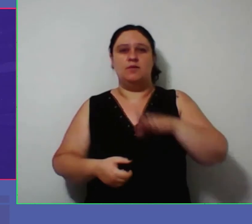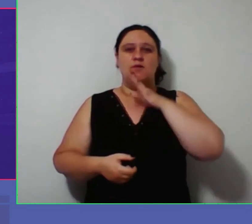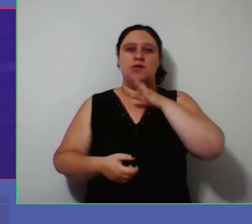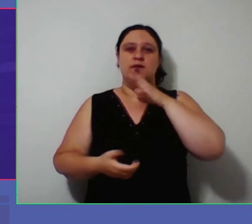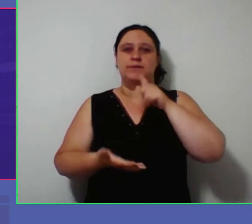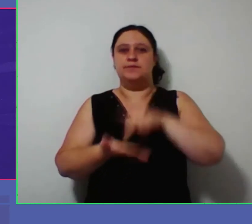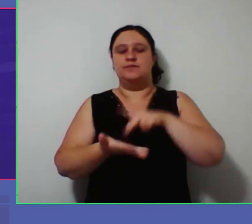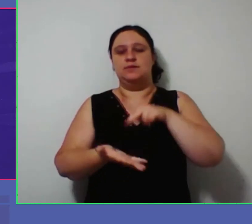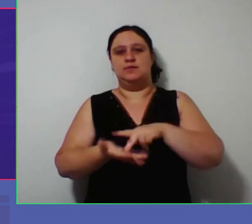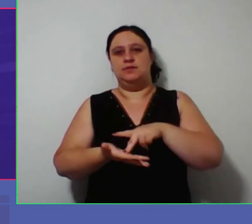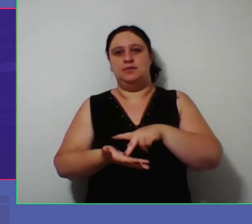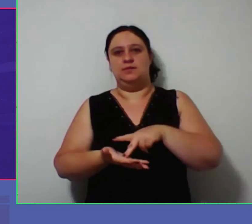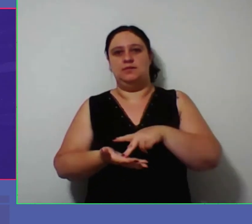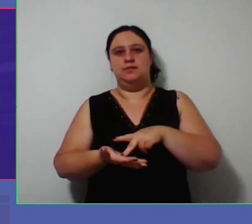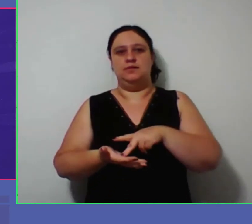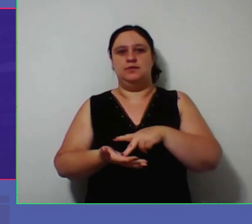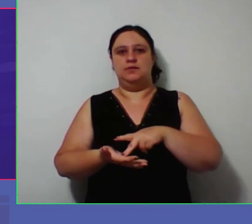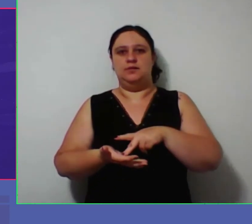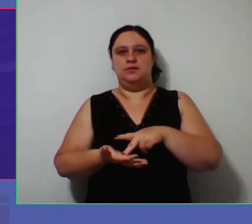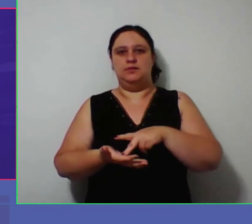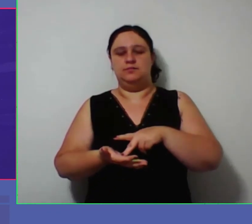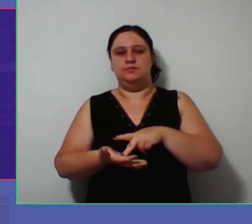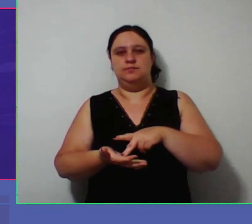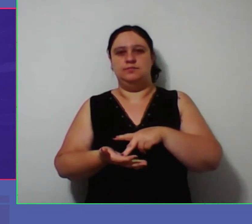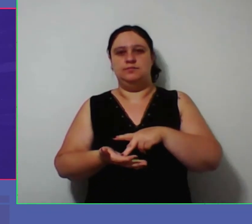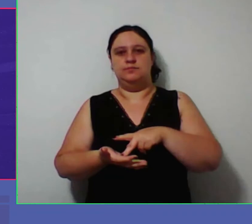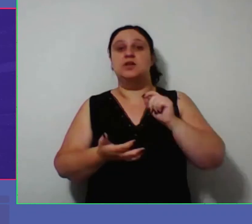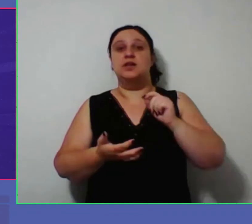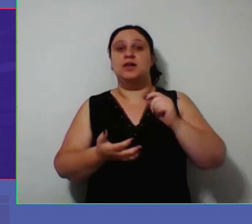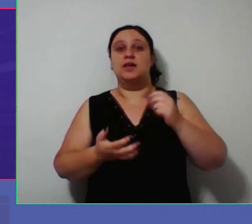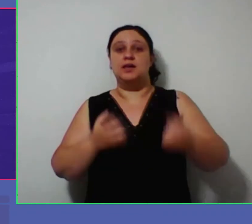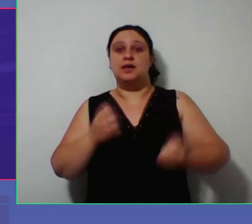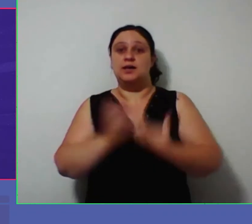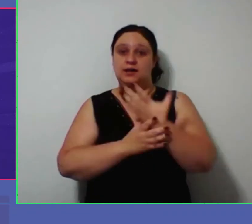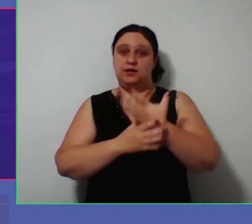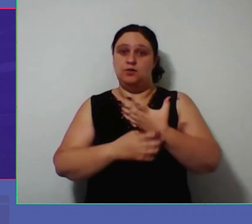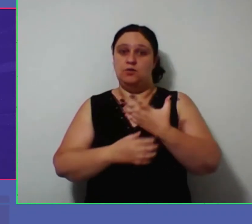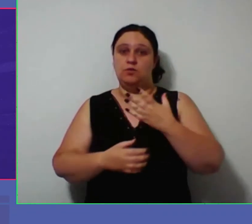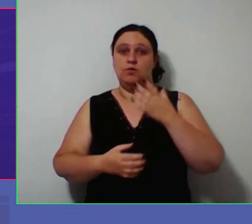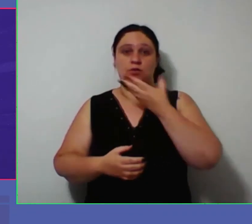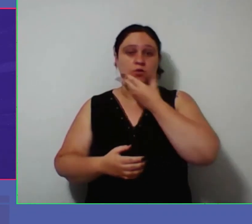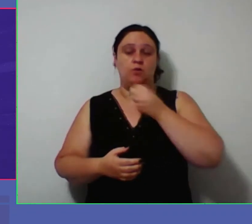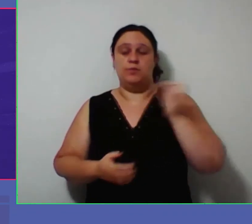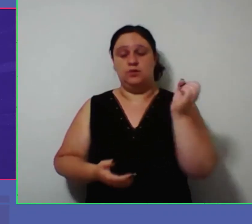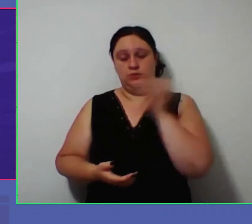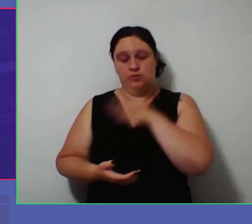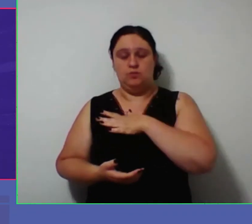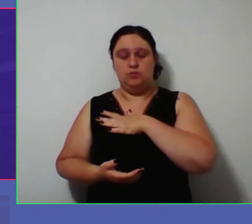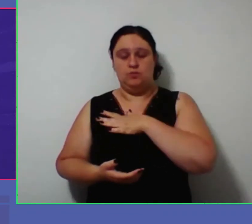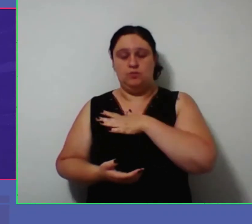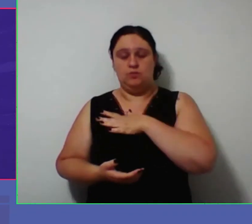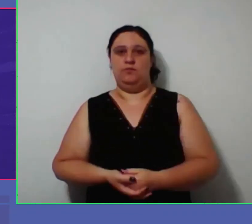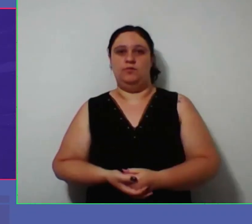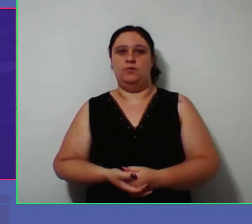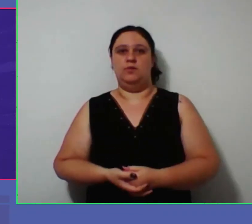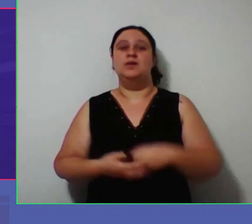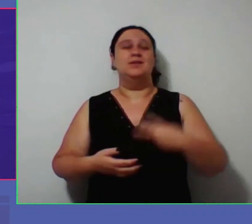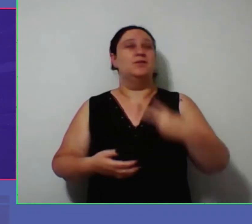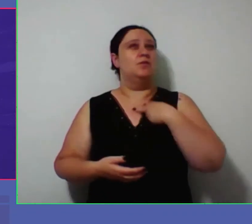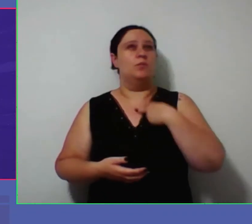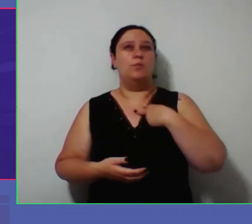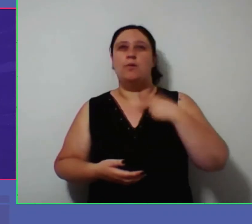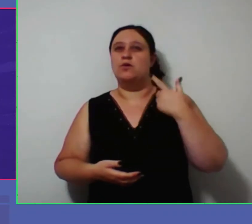daquele que o criou. Nesse novo homem, no qual não pode haver grego